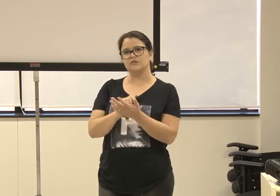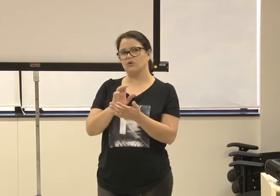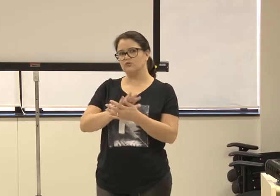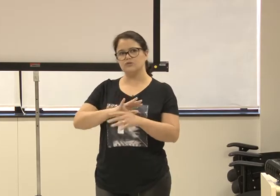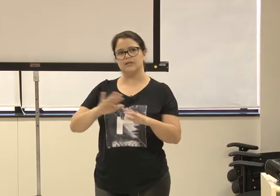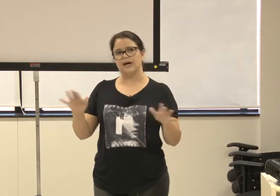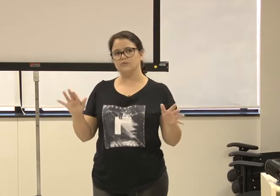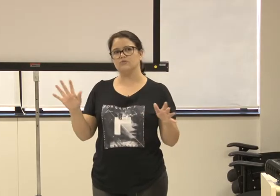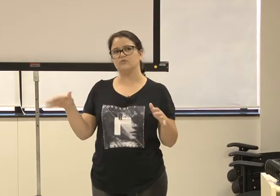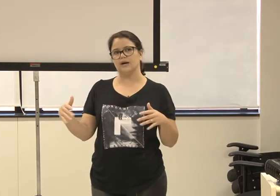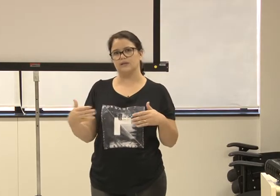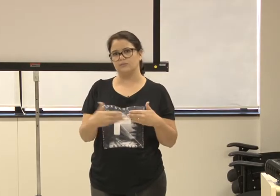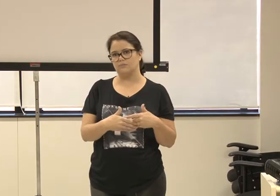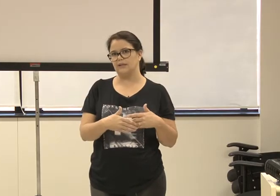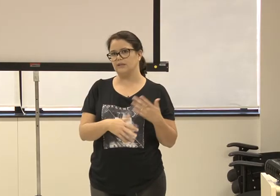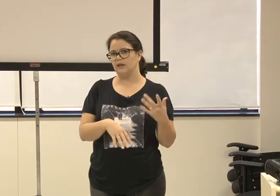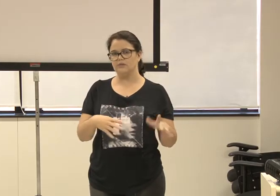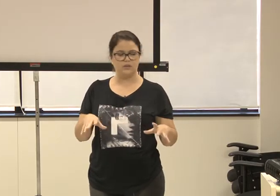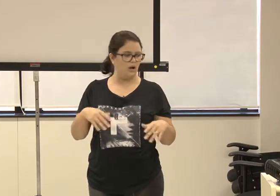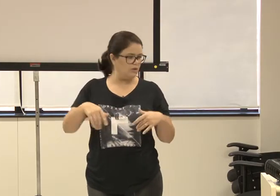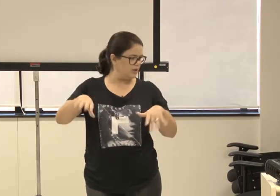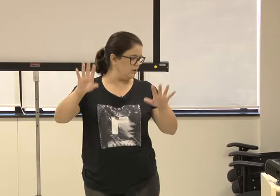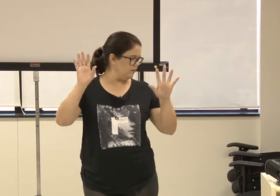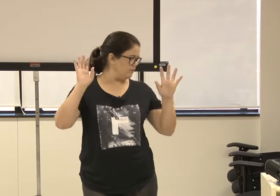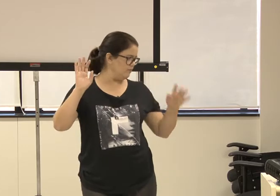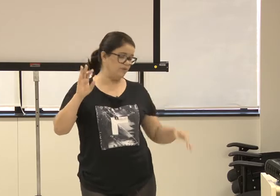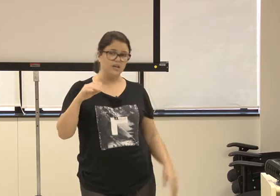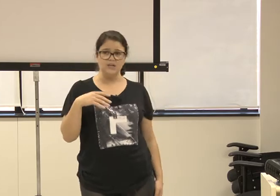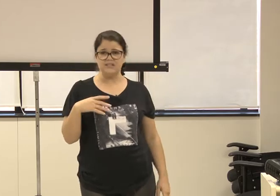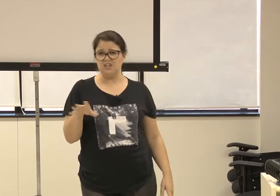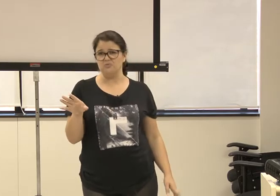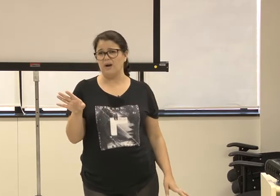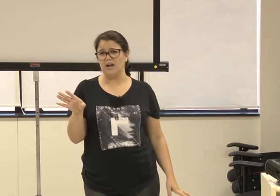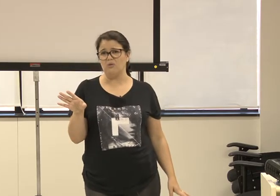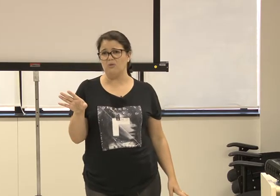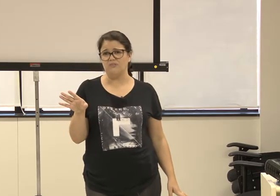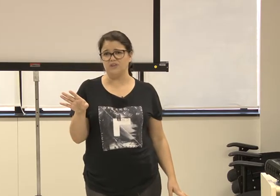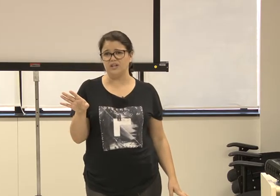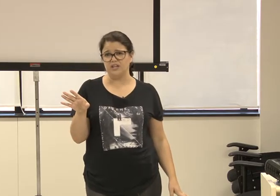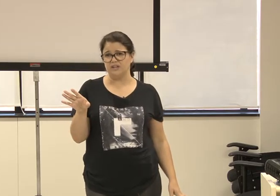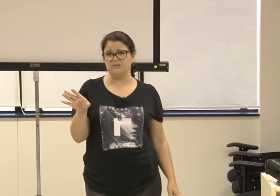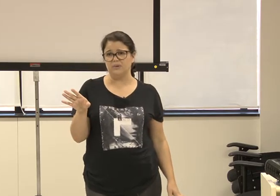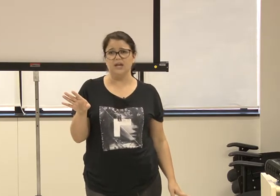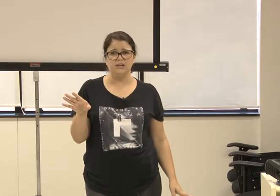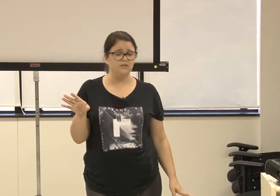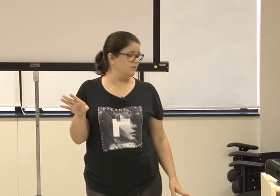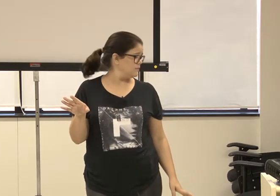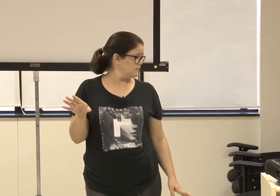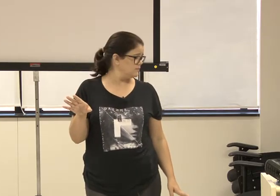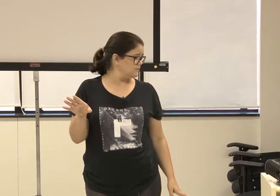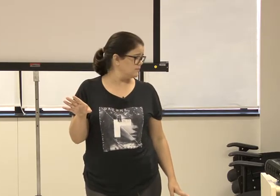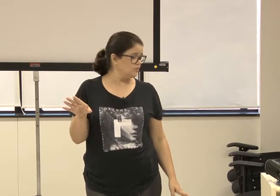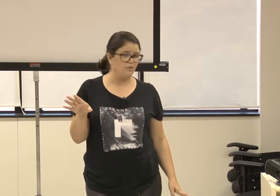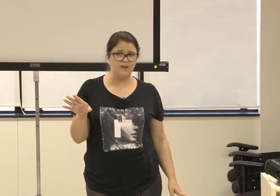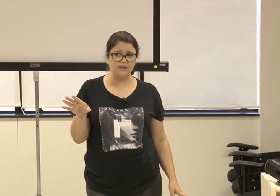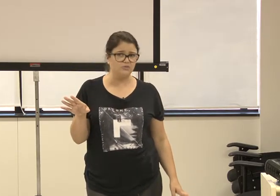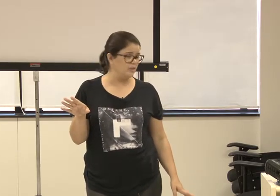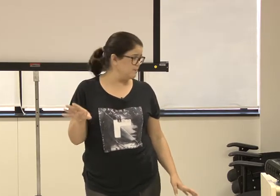todos os dados do cara que bateu e tal, e aí vamos ver. Se ele não pagar a franquia também, não vou falar que não estou nem aí porque é